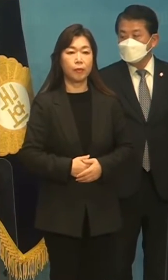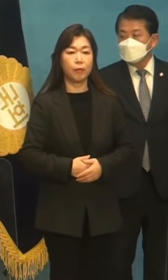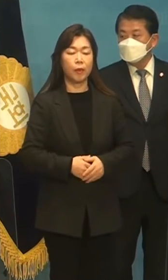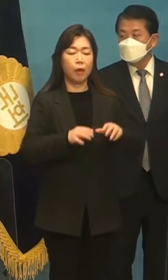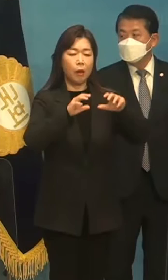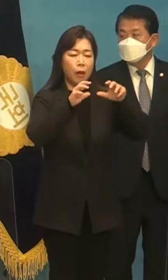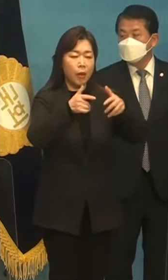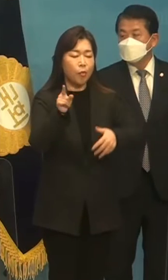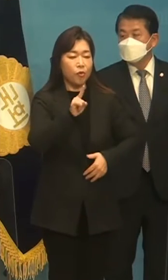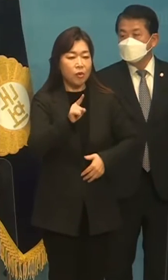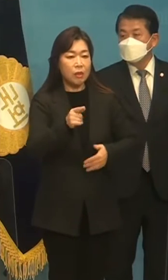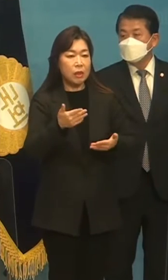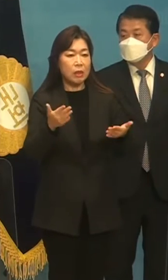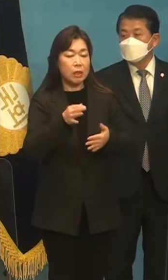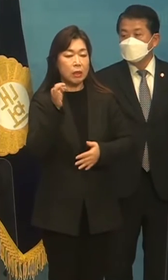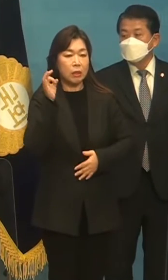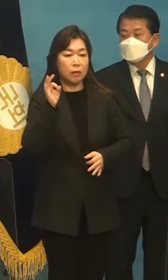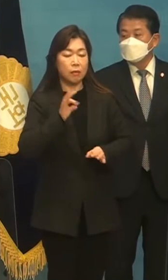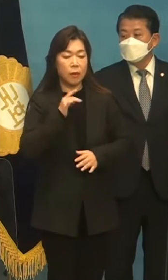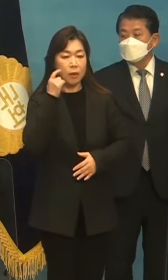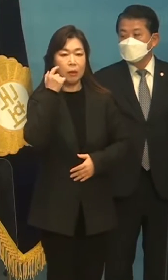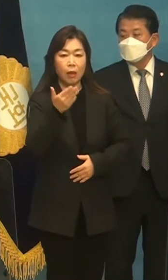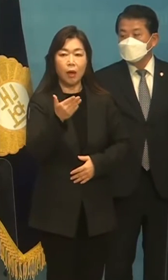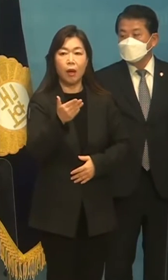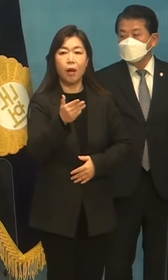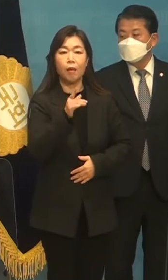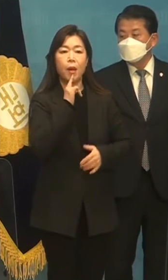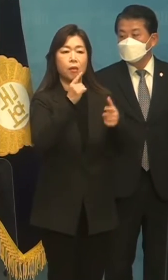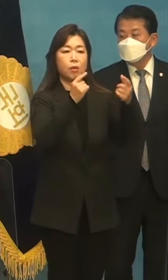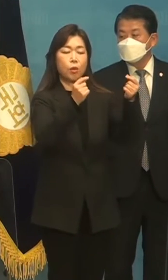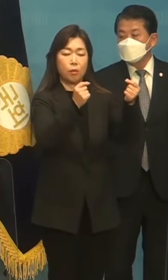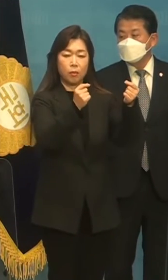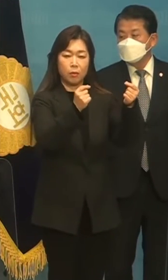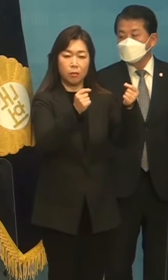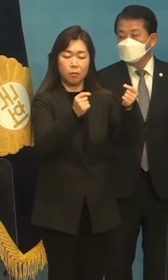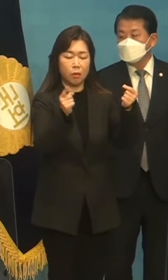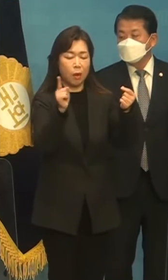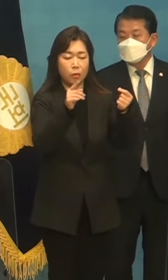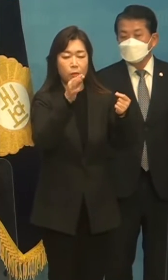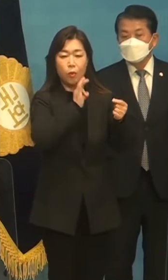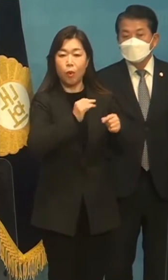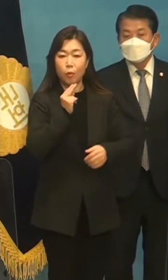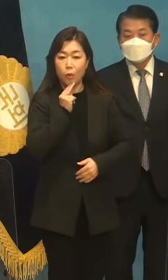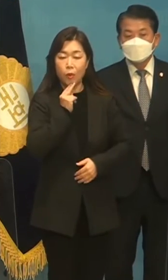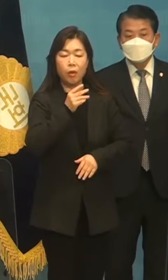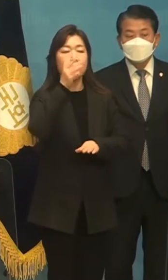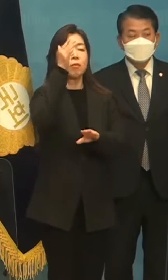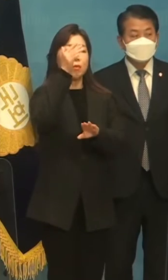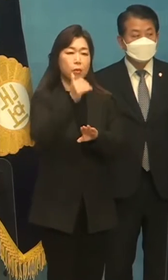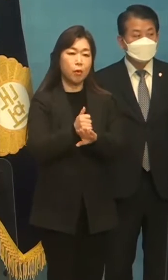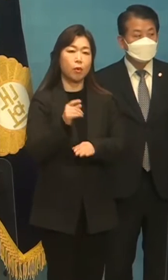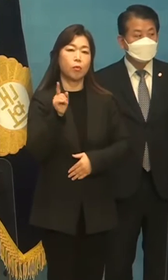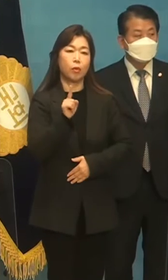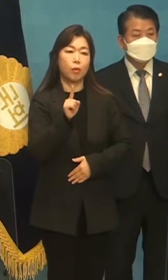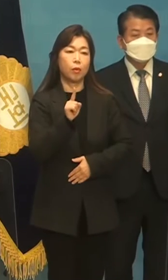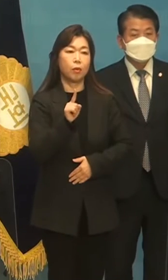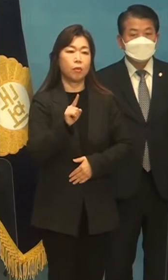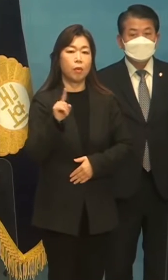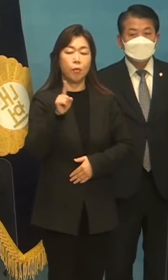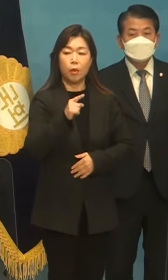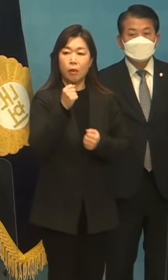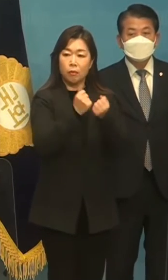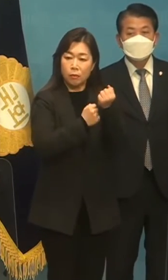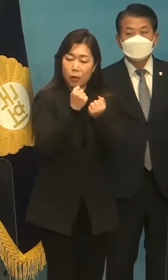세상에 모든 일이라고 하는 게 남을 탓해봤자 아무 소용없는 일이고 결국